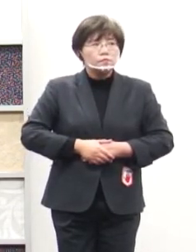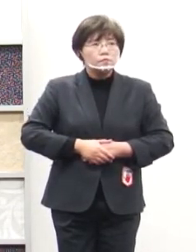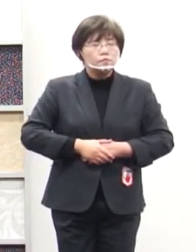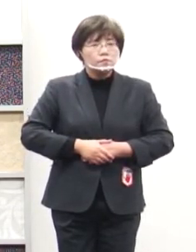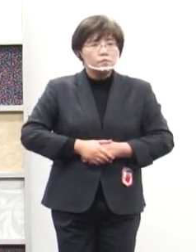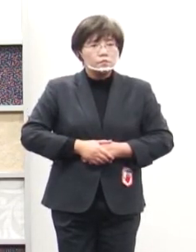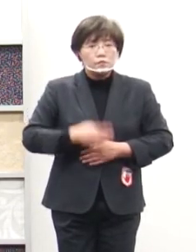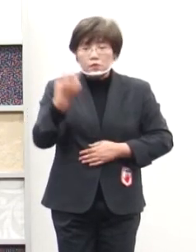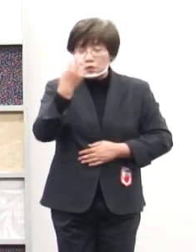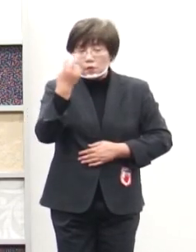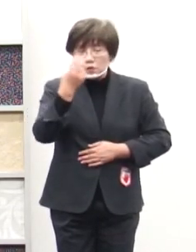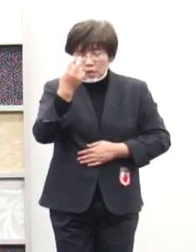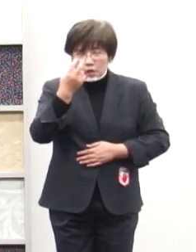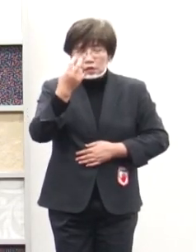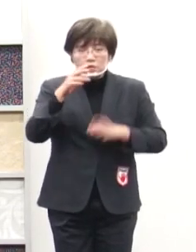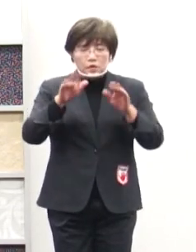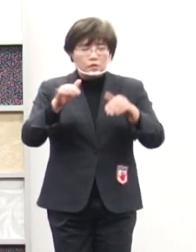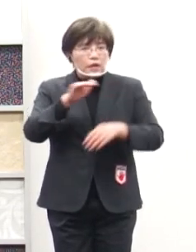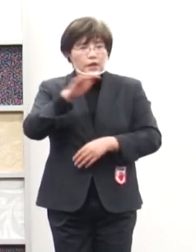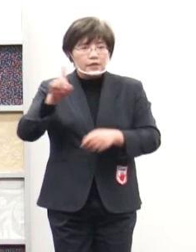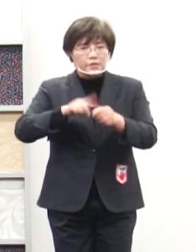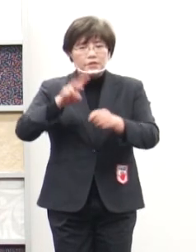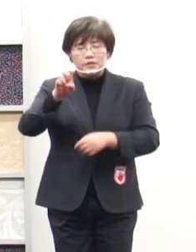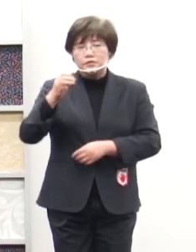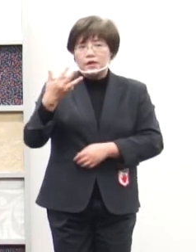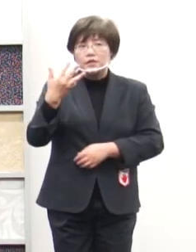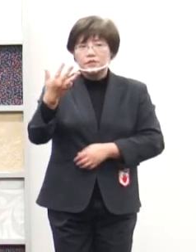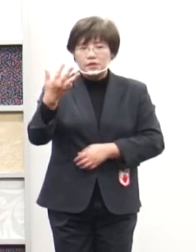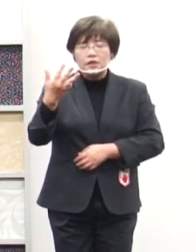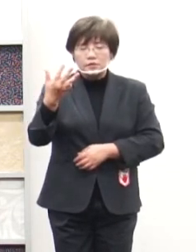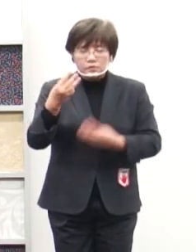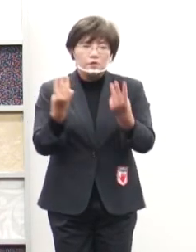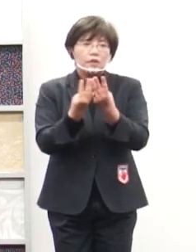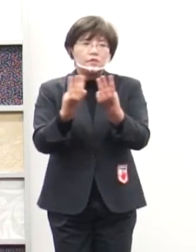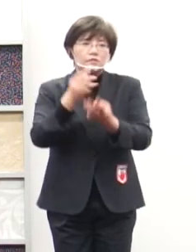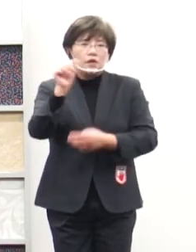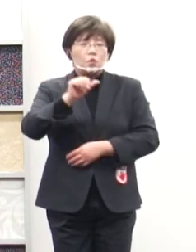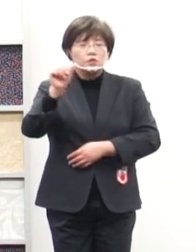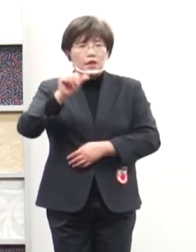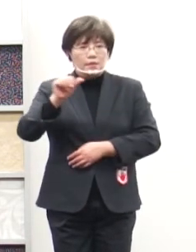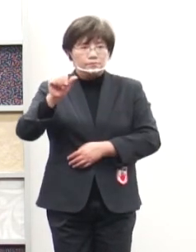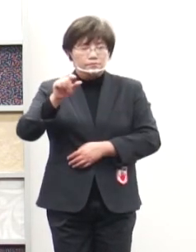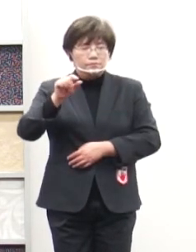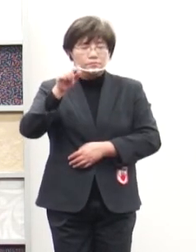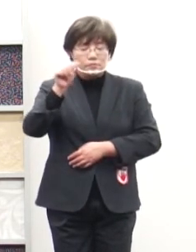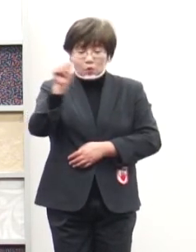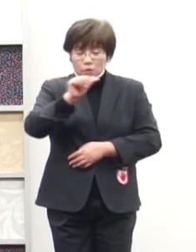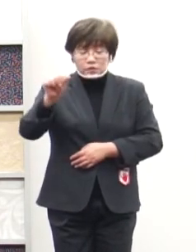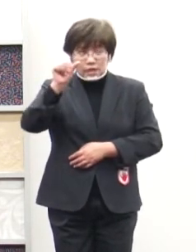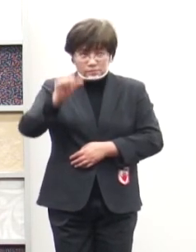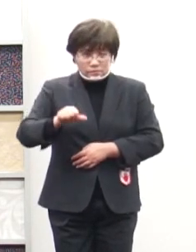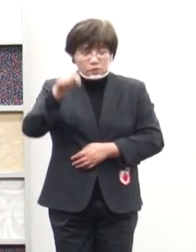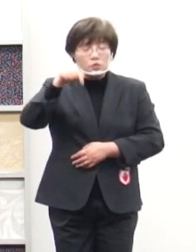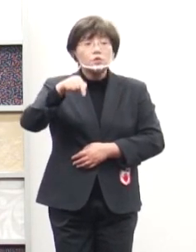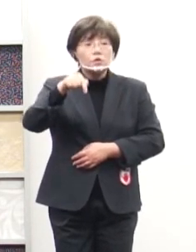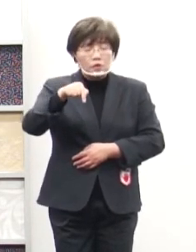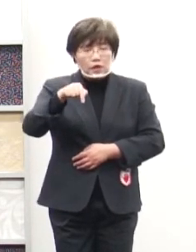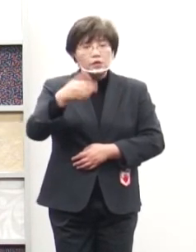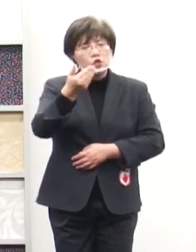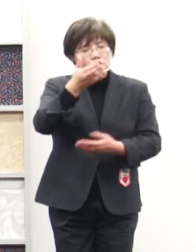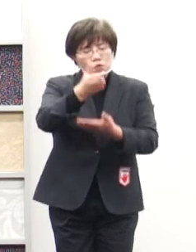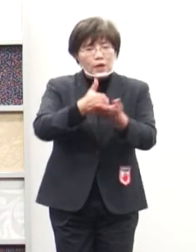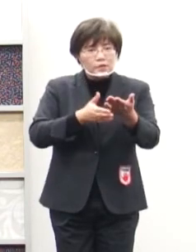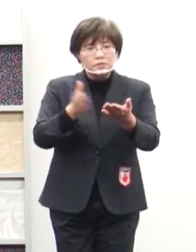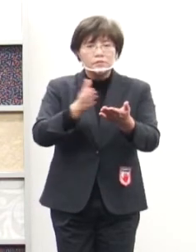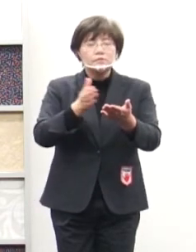なんで少し前になりますけれども、 その 大体の数にはなっている 。じゃあ合わせてもう9割ぐらい